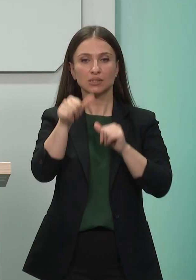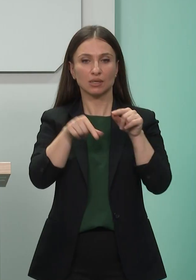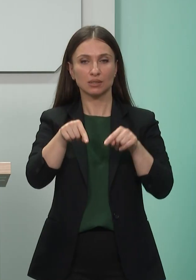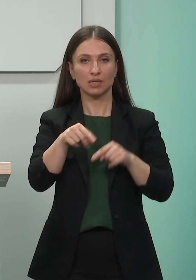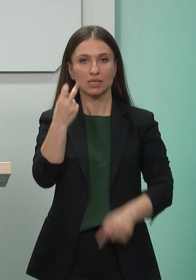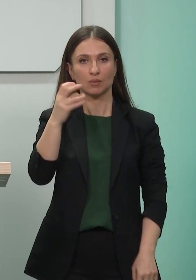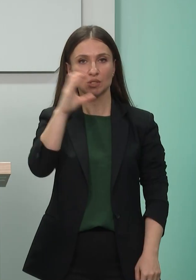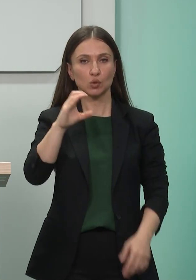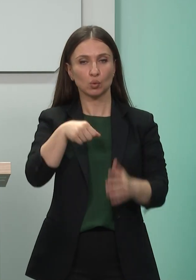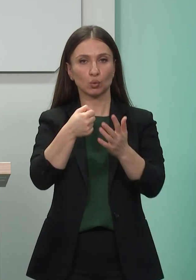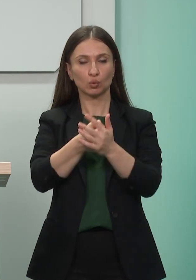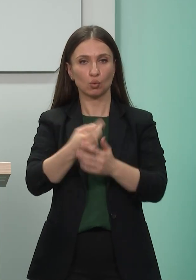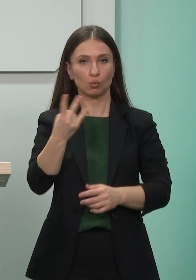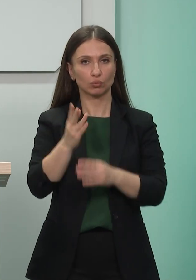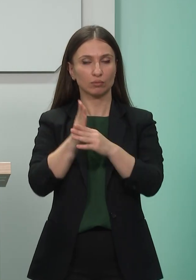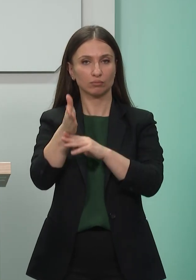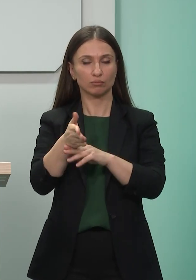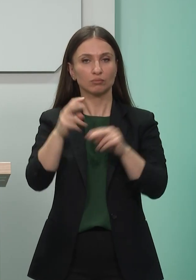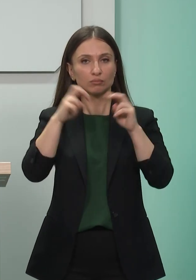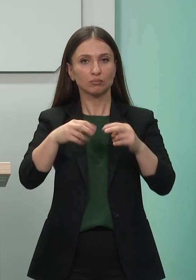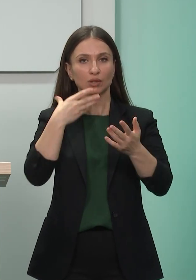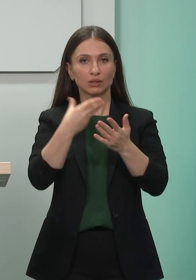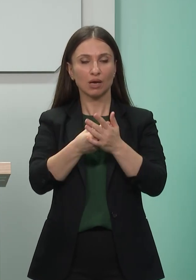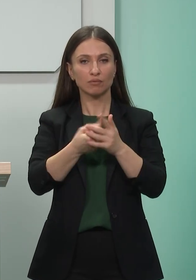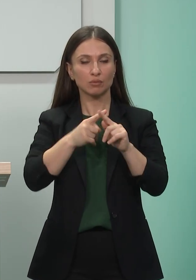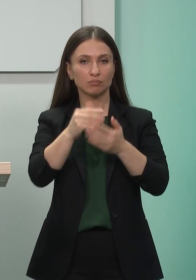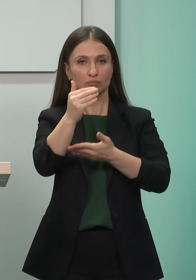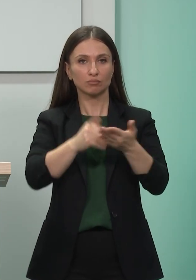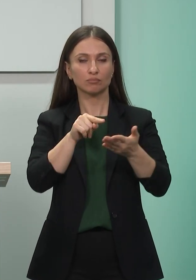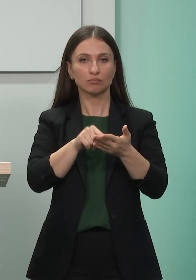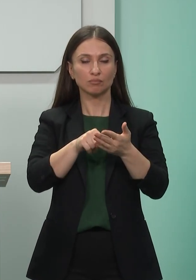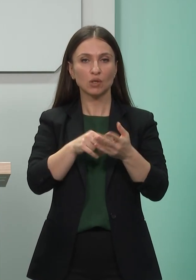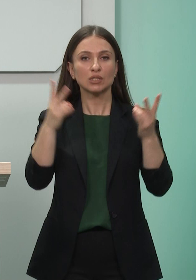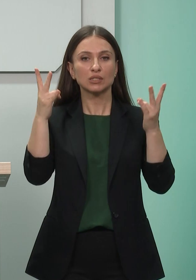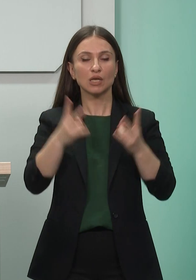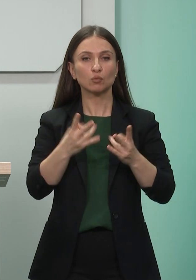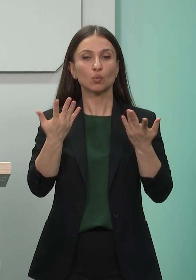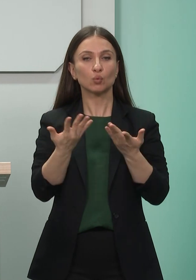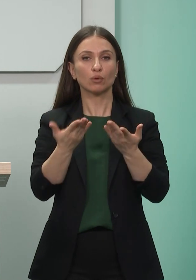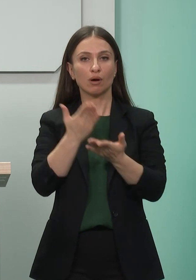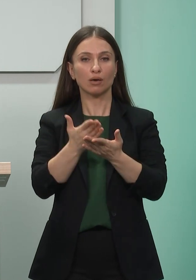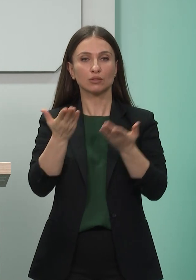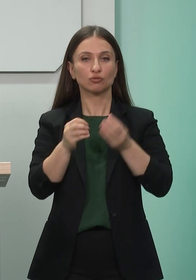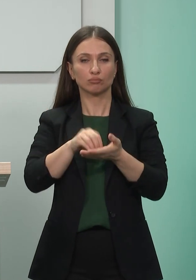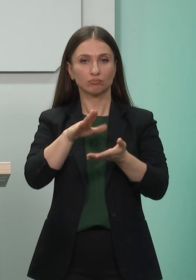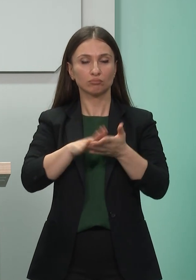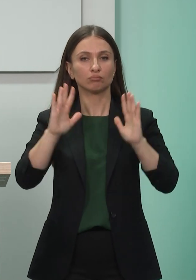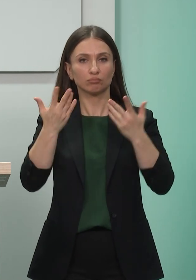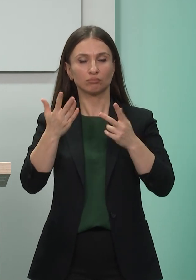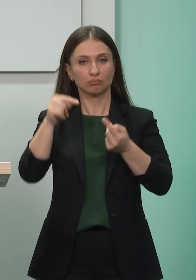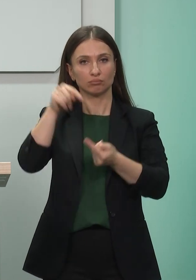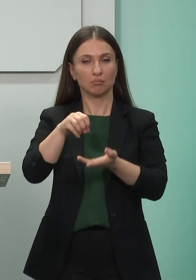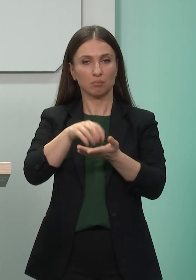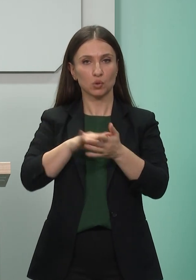წლის 13 სექტემბრის ჩათვლით. გადაამოწმონ საკუთარი მონაცემები და საჭიროების შემთხვევაში გაიარონ